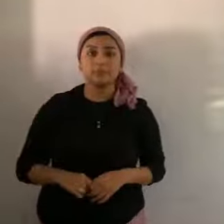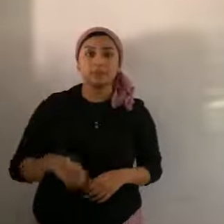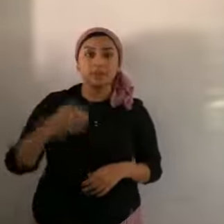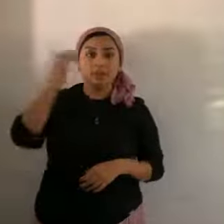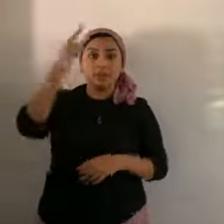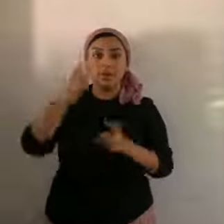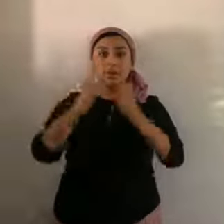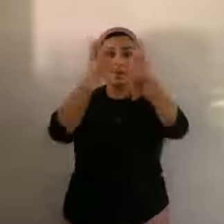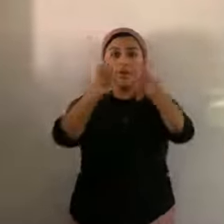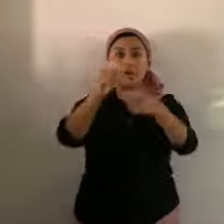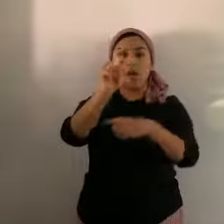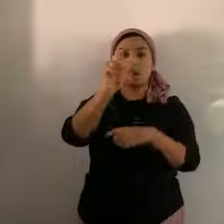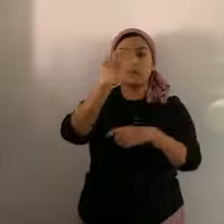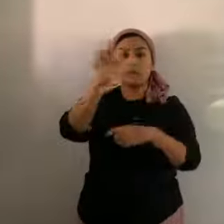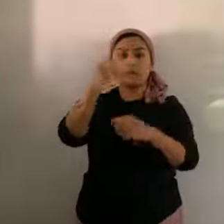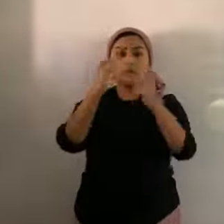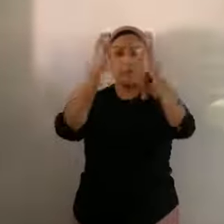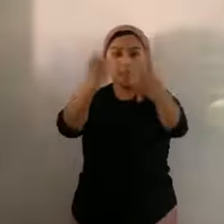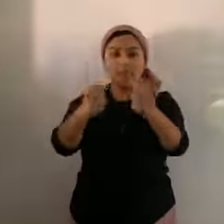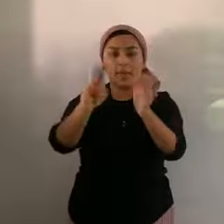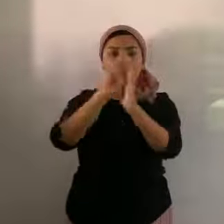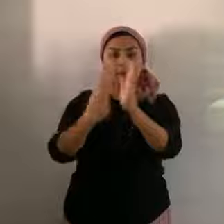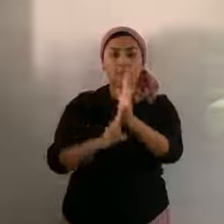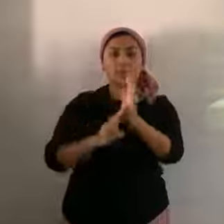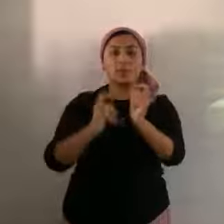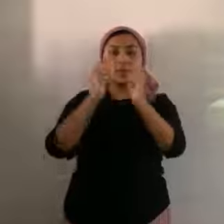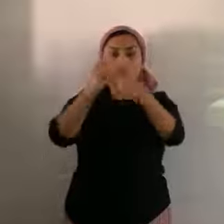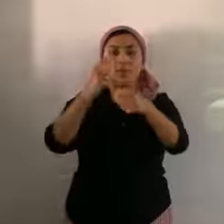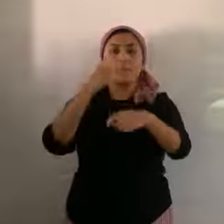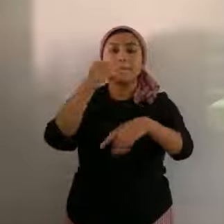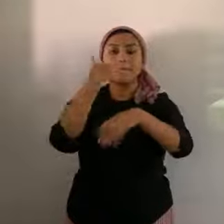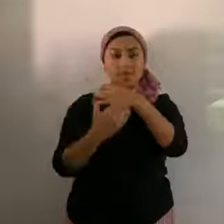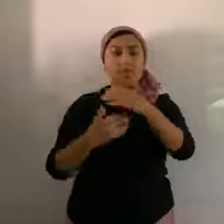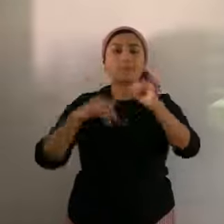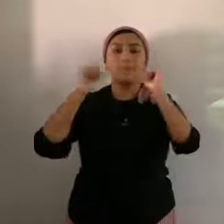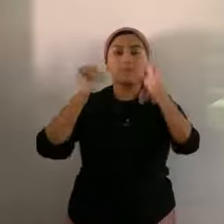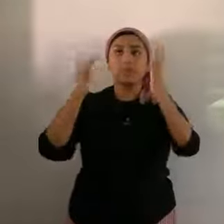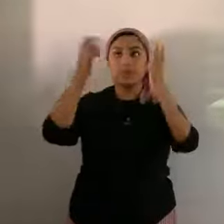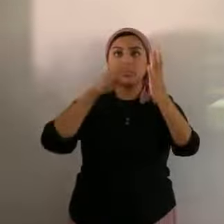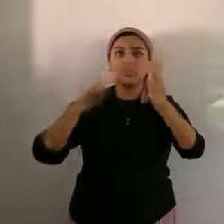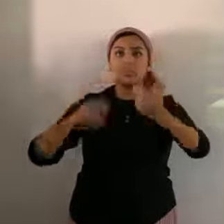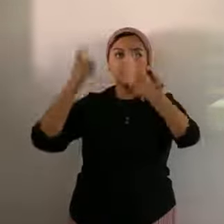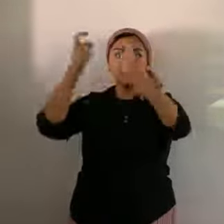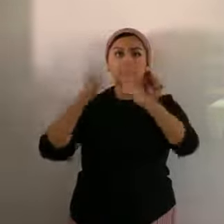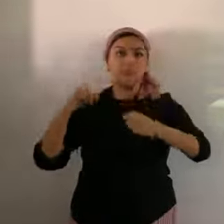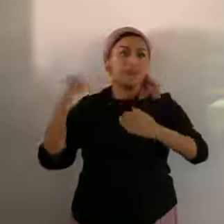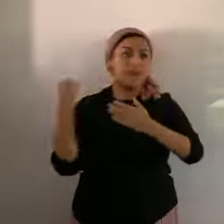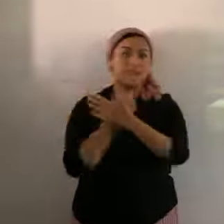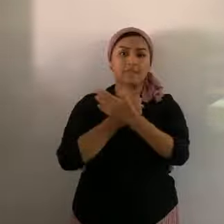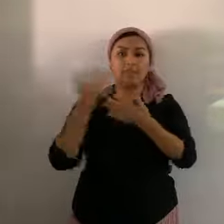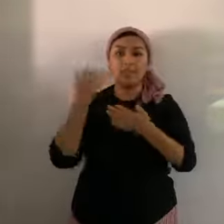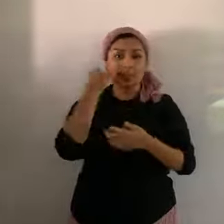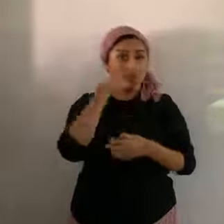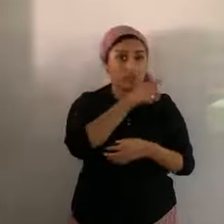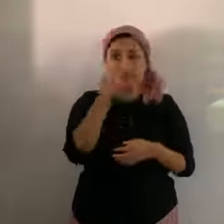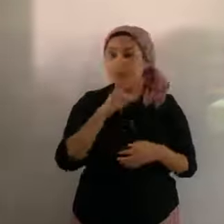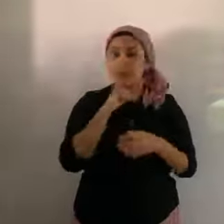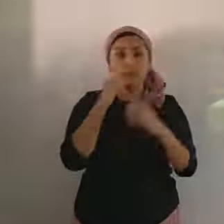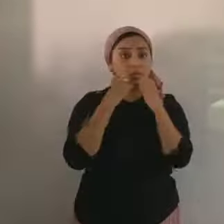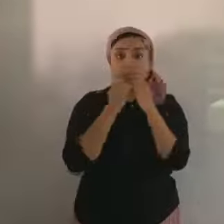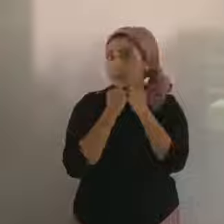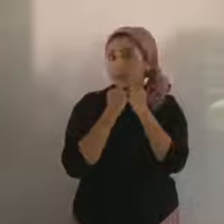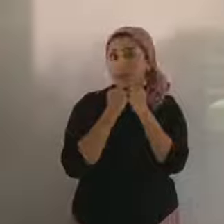Torah, dio su sangre preciosa, bendito Yahshua Mashiach, dio todo. Eso, si tú no lo aprovechas, si